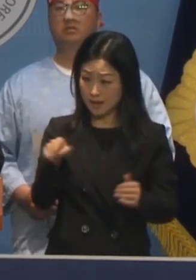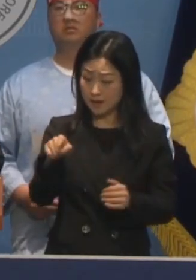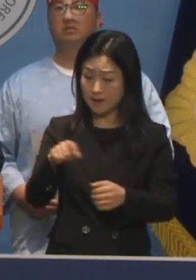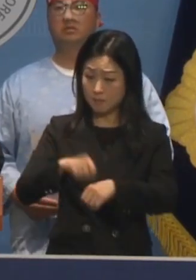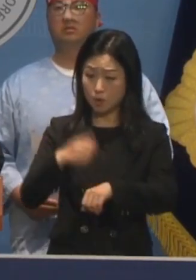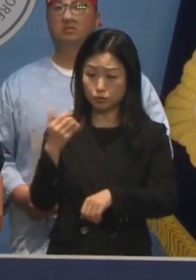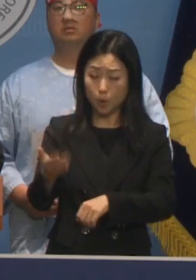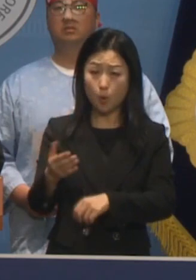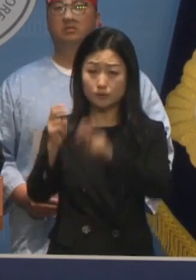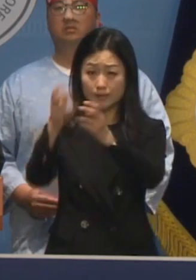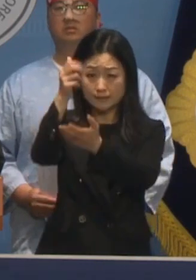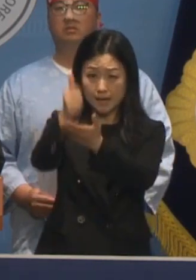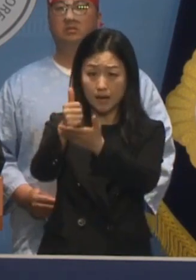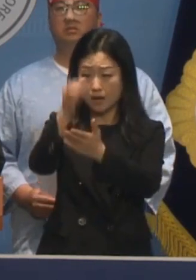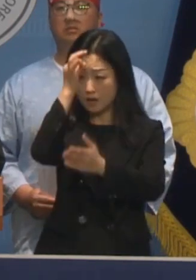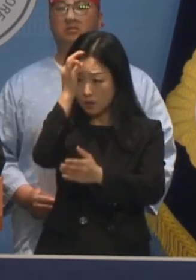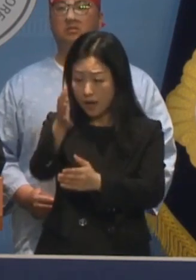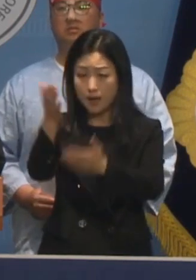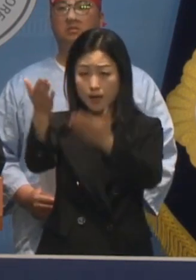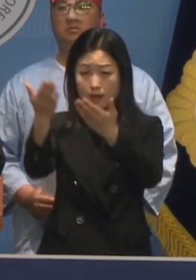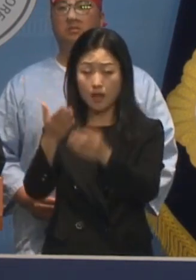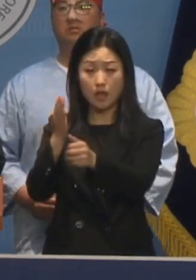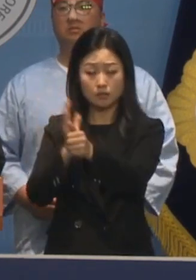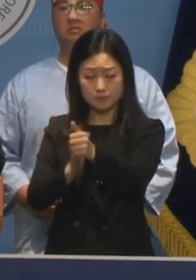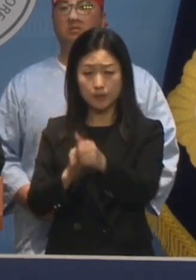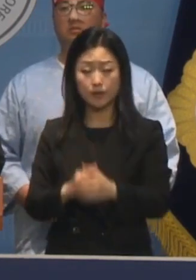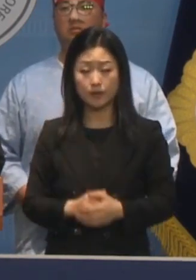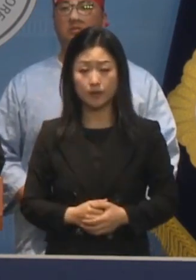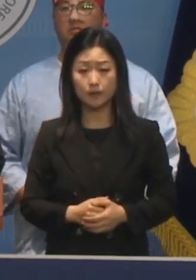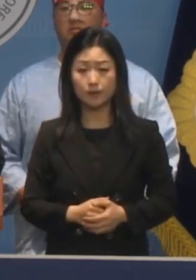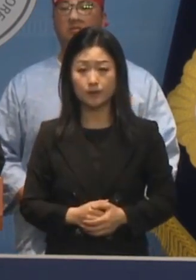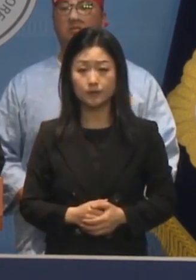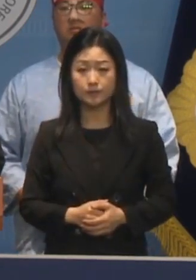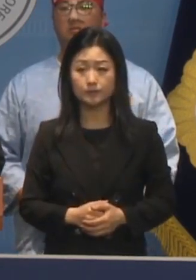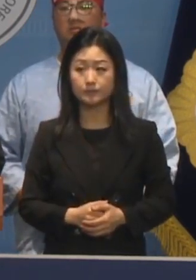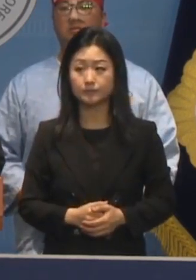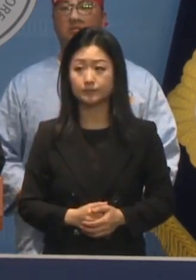사장과 회장의 공식적인 사과문을 요청합니다.